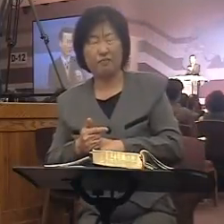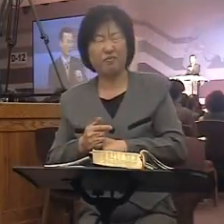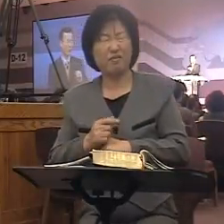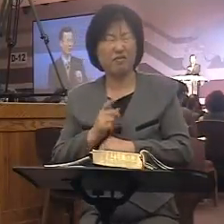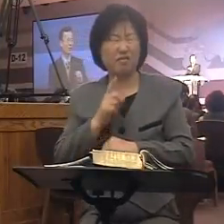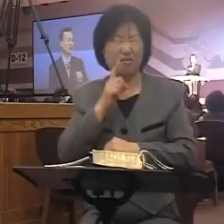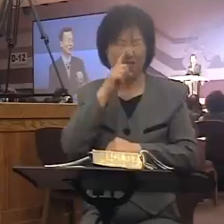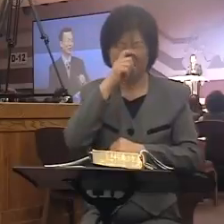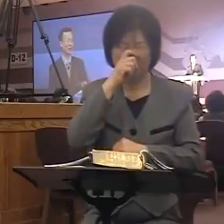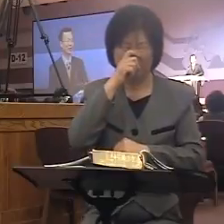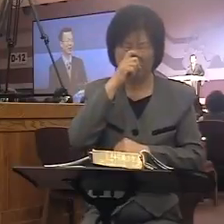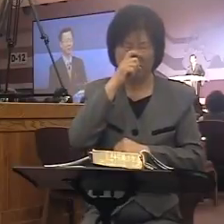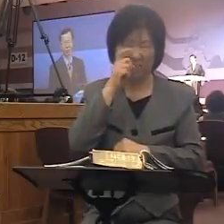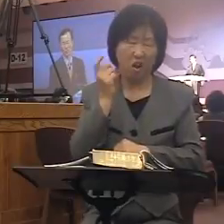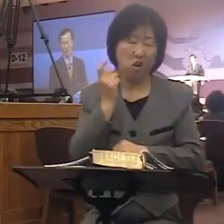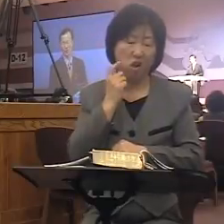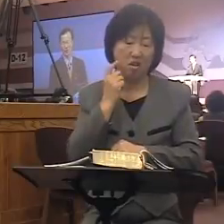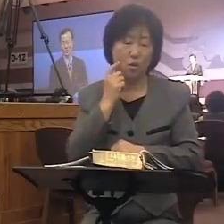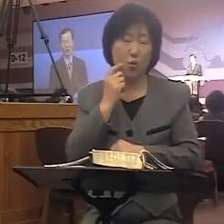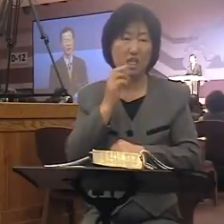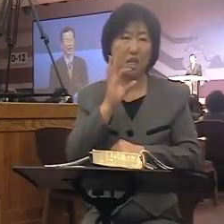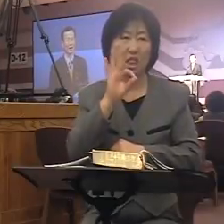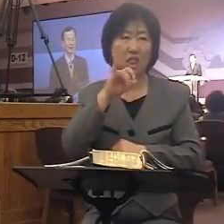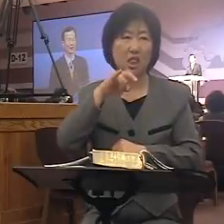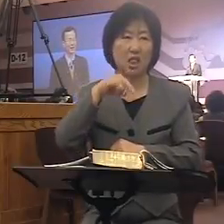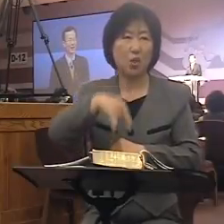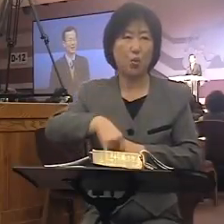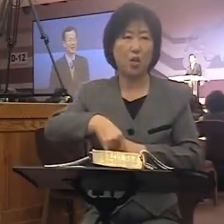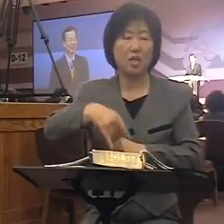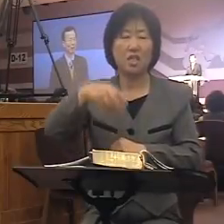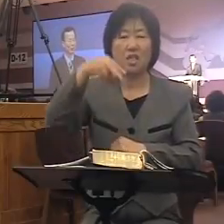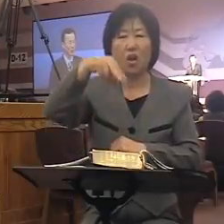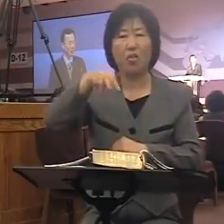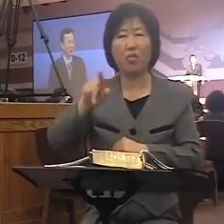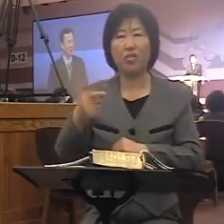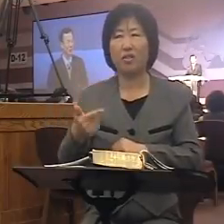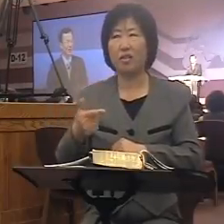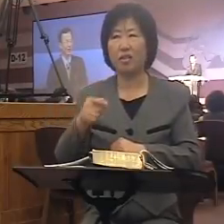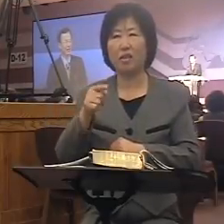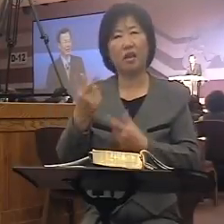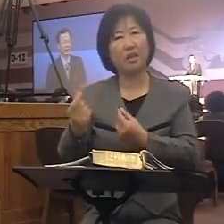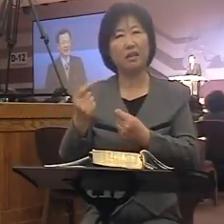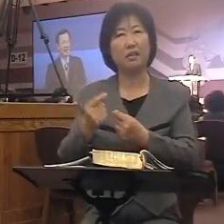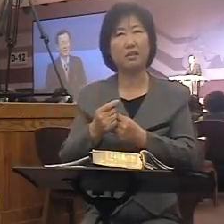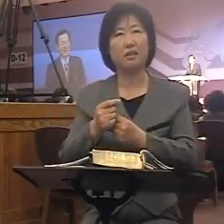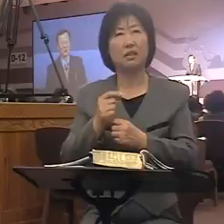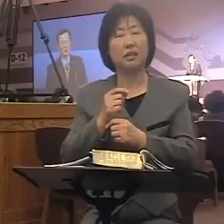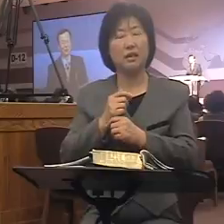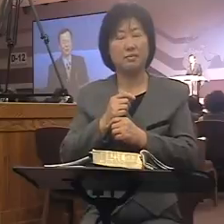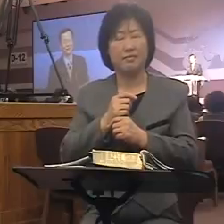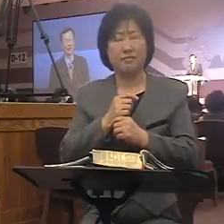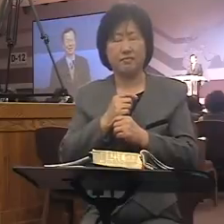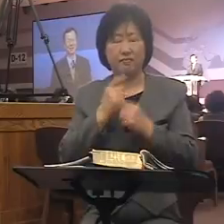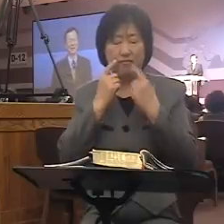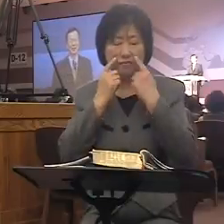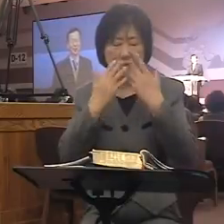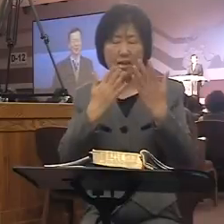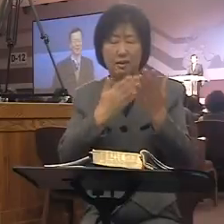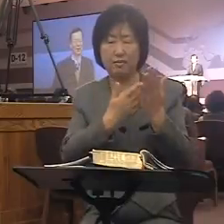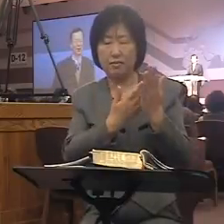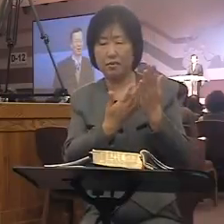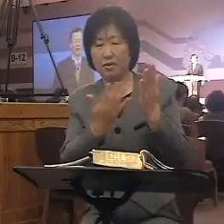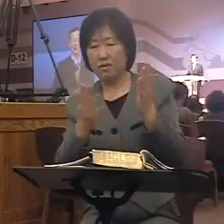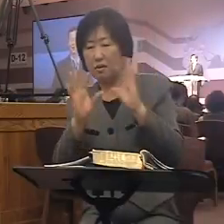추하고 더럽고 위선적인 그러한 모습들을 이렇게 적나라하게 보여주신 적이 있습니다. 저는 그때까지만